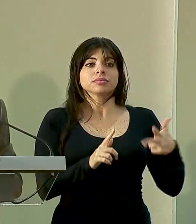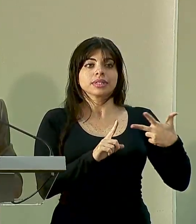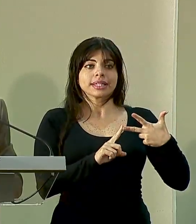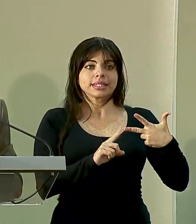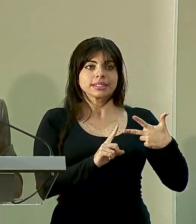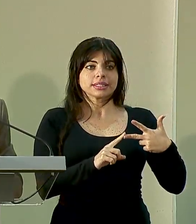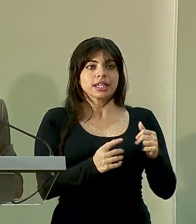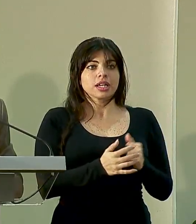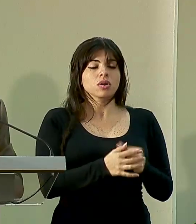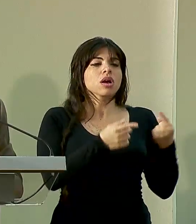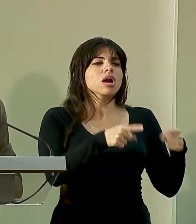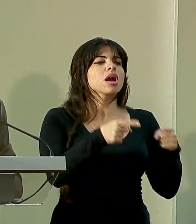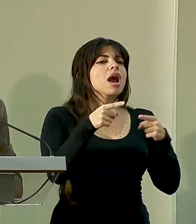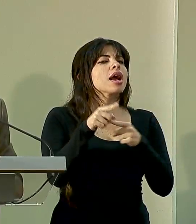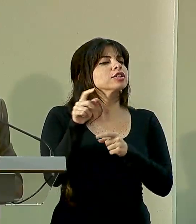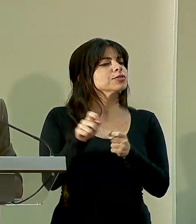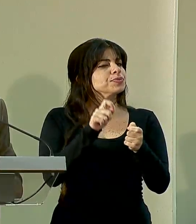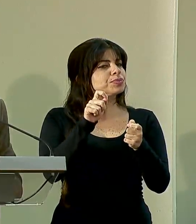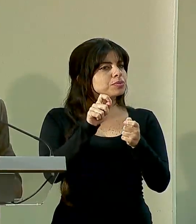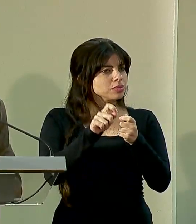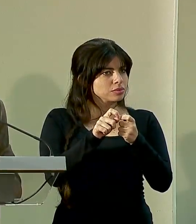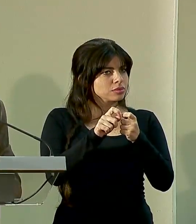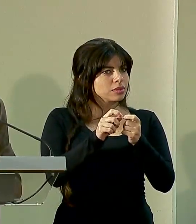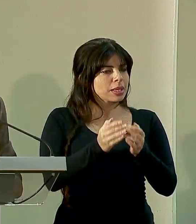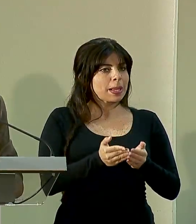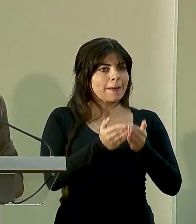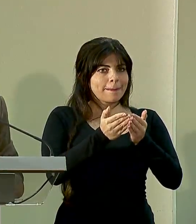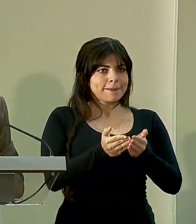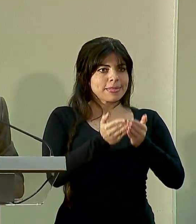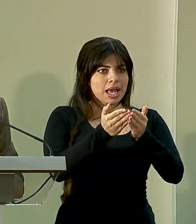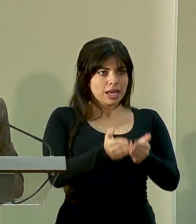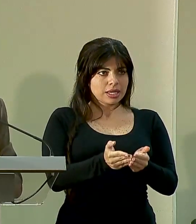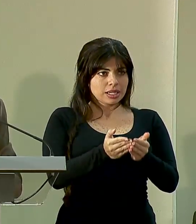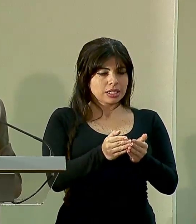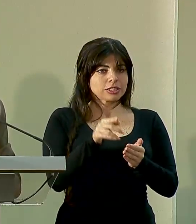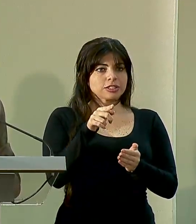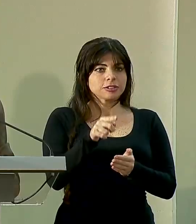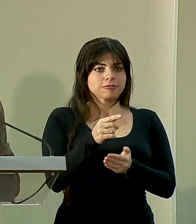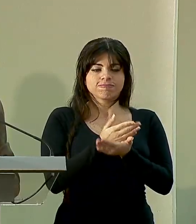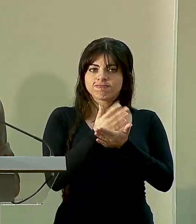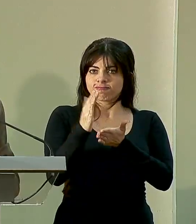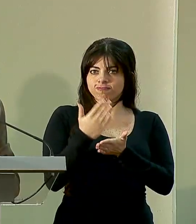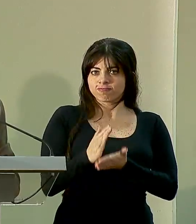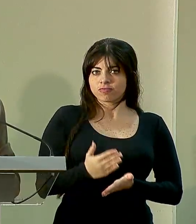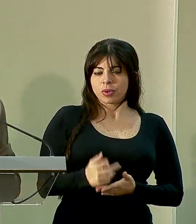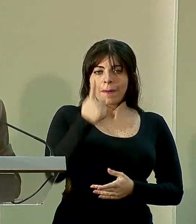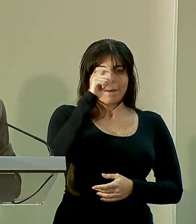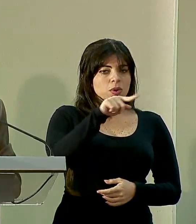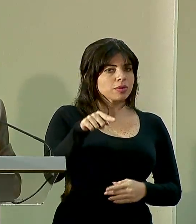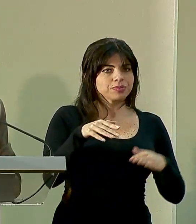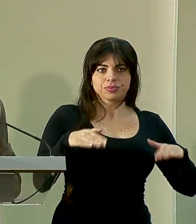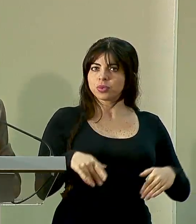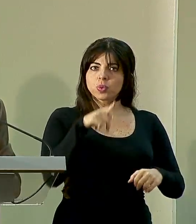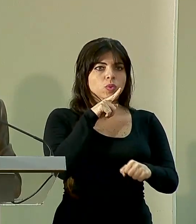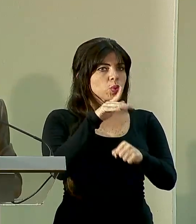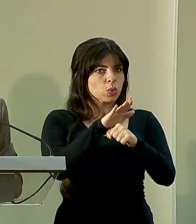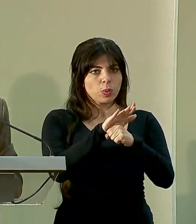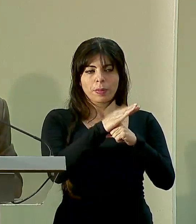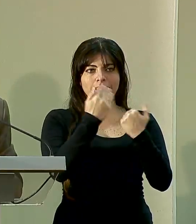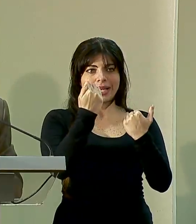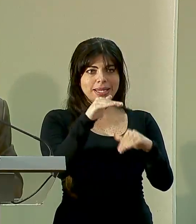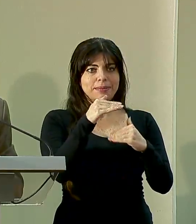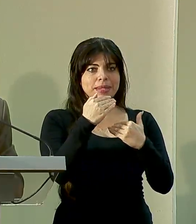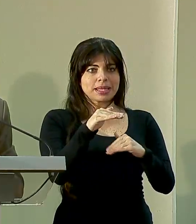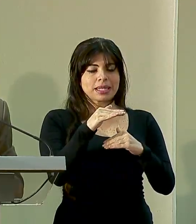tercero, casos específicos de embarques que han sido rechazados por incumplimiento en los